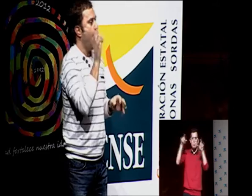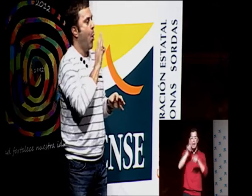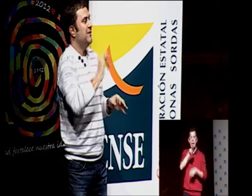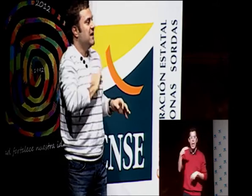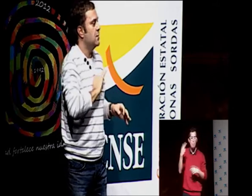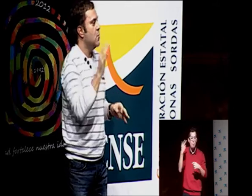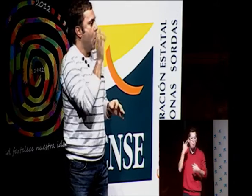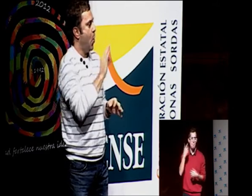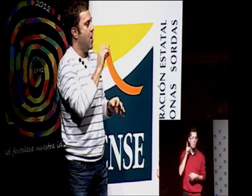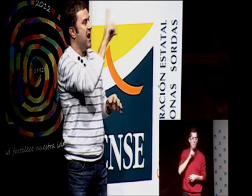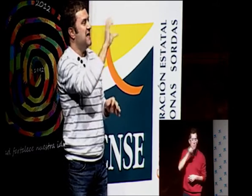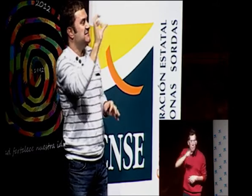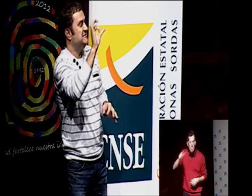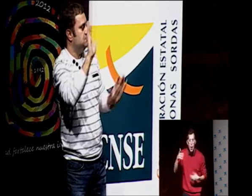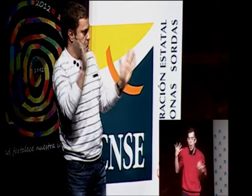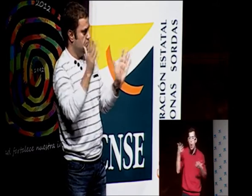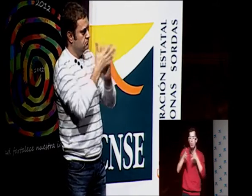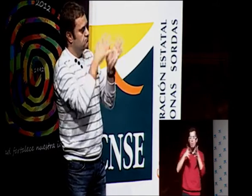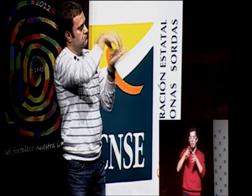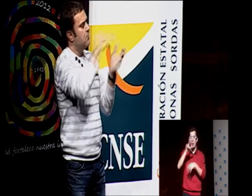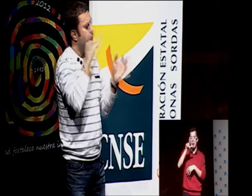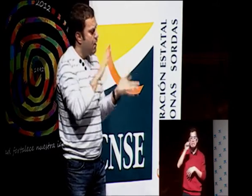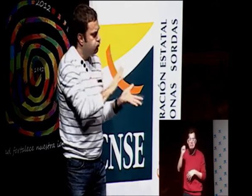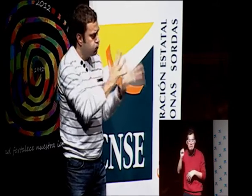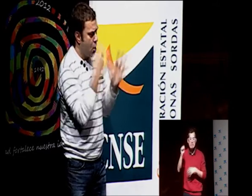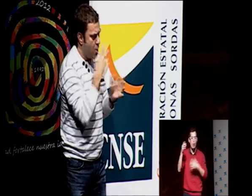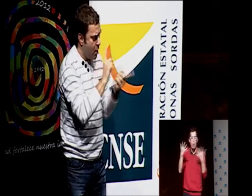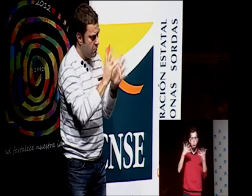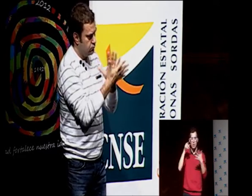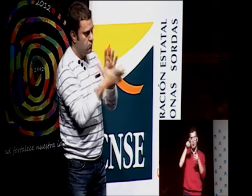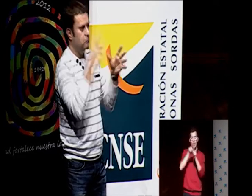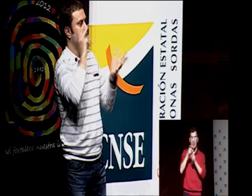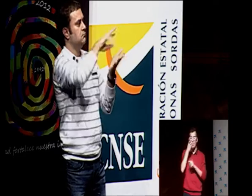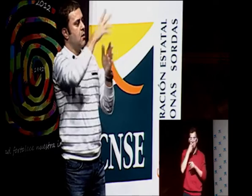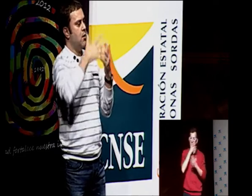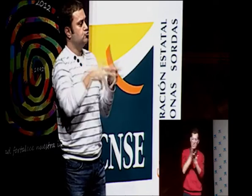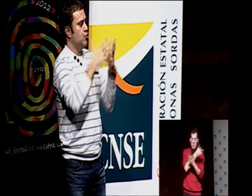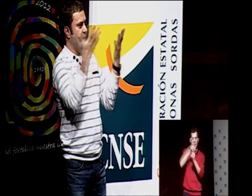demás llámalo persona sorda llámalo identidad llámalo lengua de